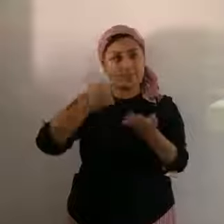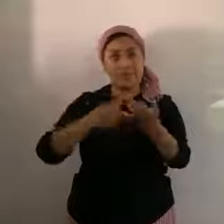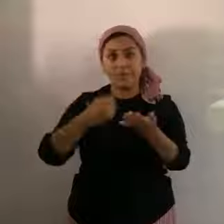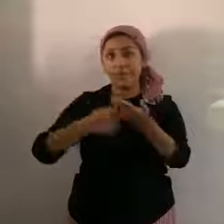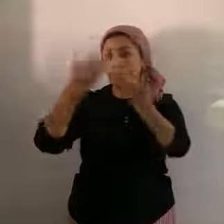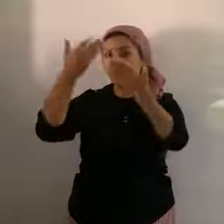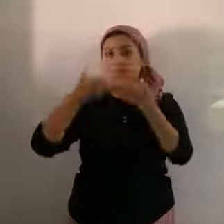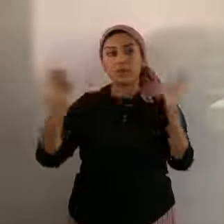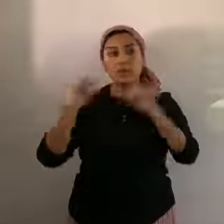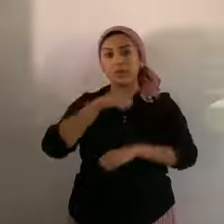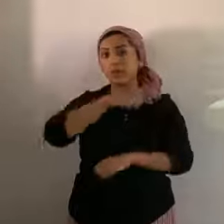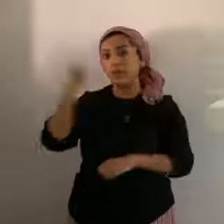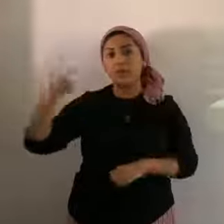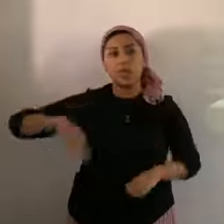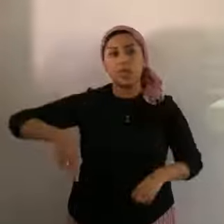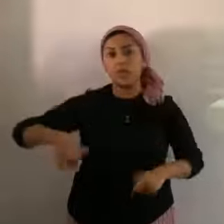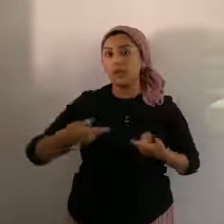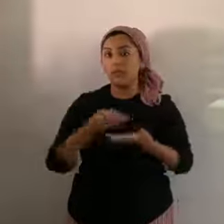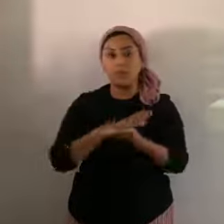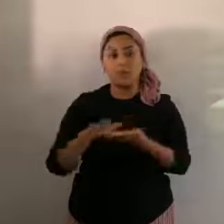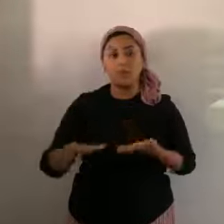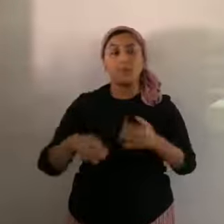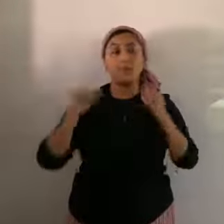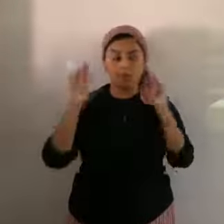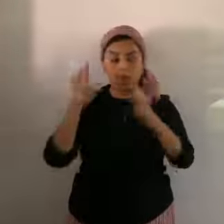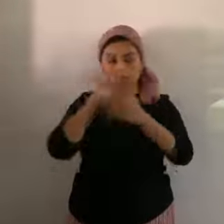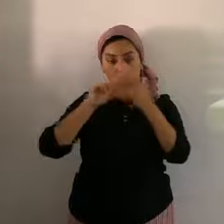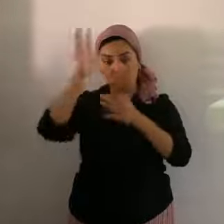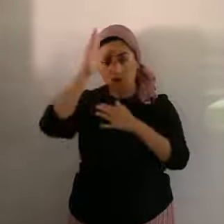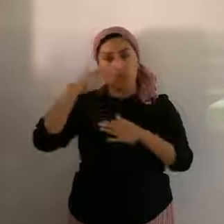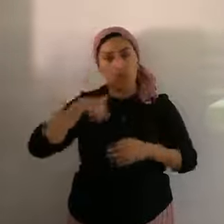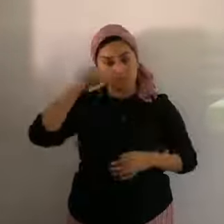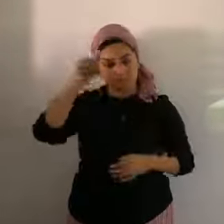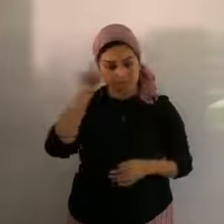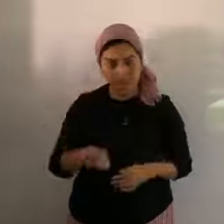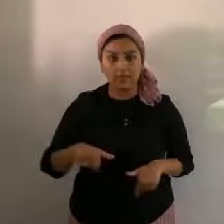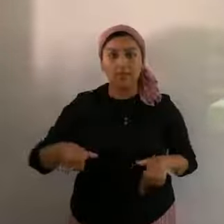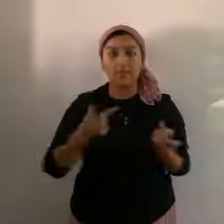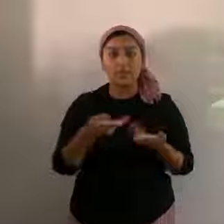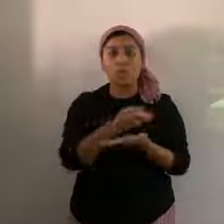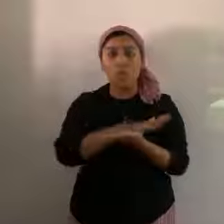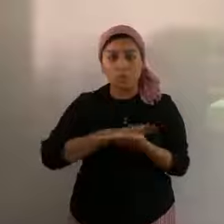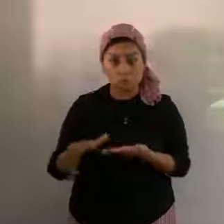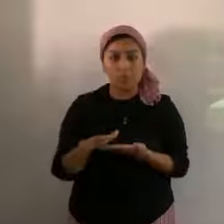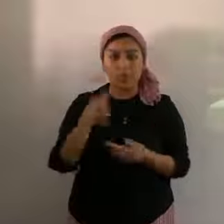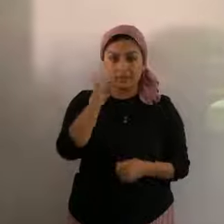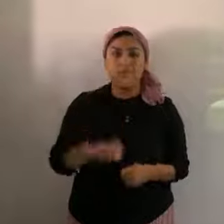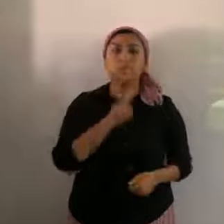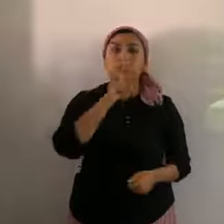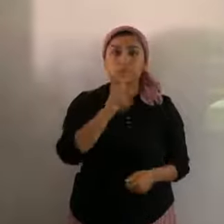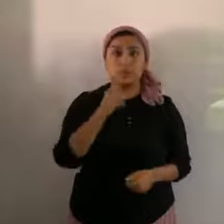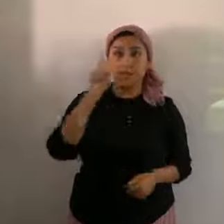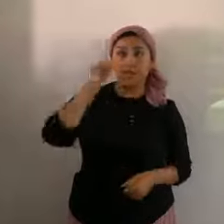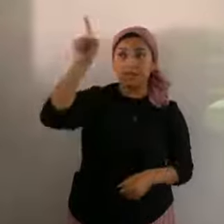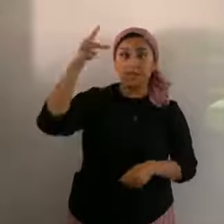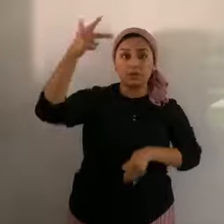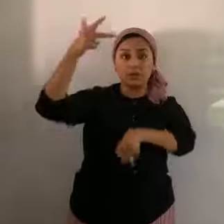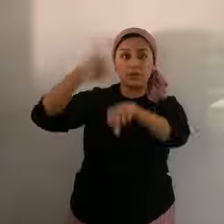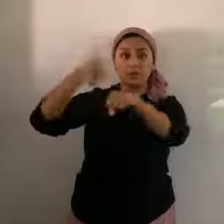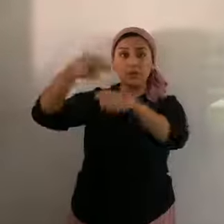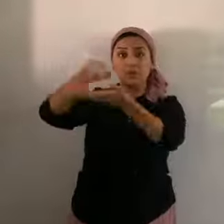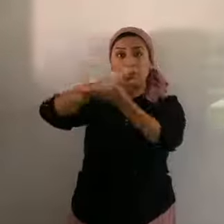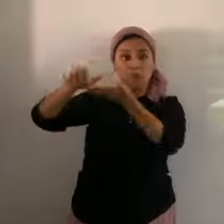conceden las cosas. Bendito es el Abacados. Entonces seamos santos, Kedoshim, porque Él es tres veces Kadosh, Él es